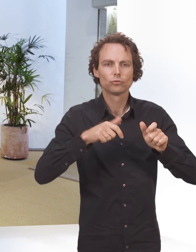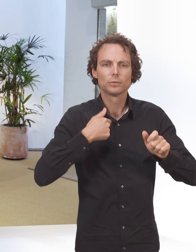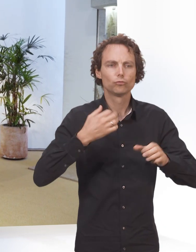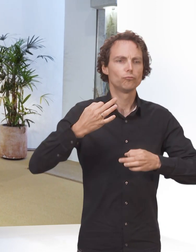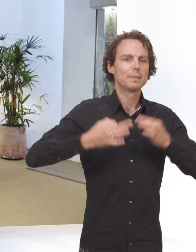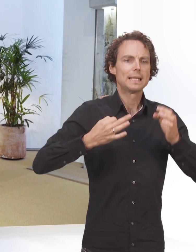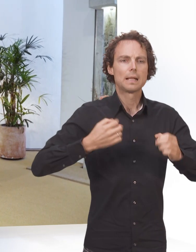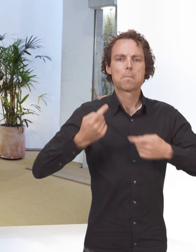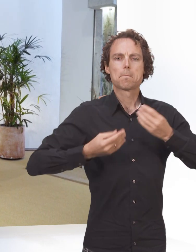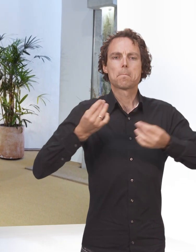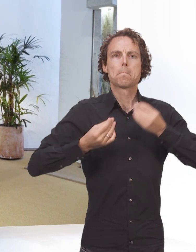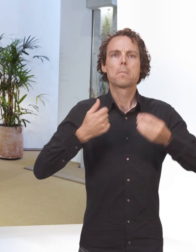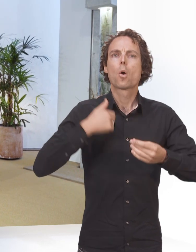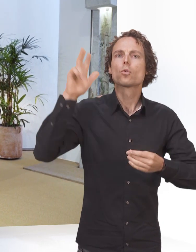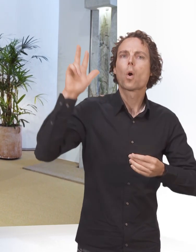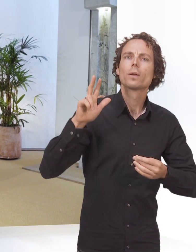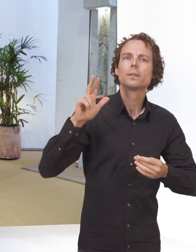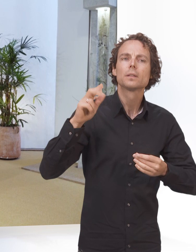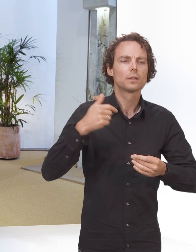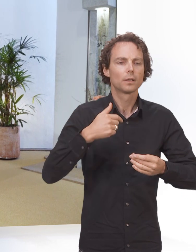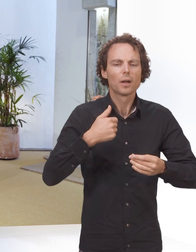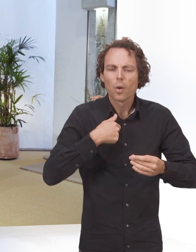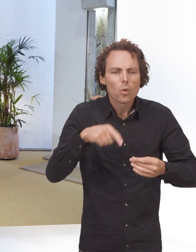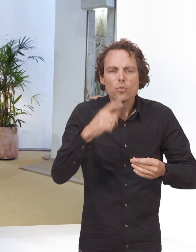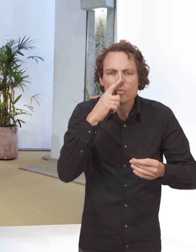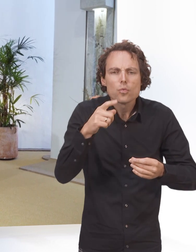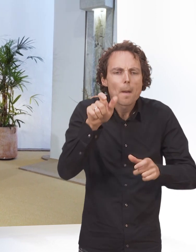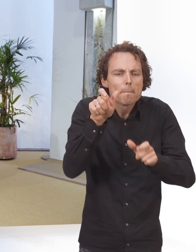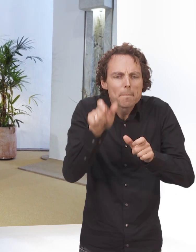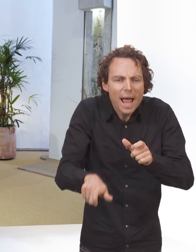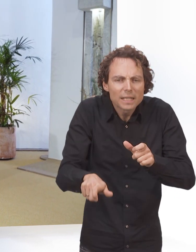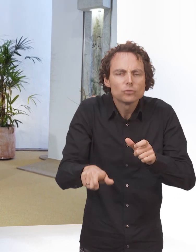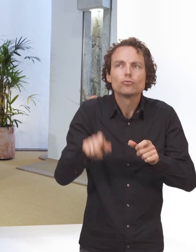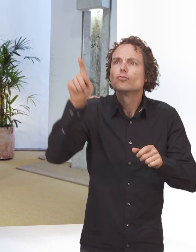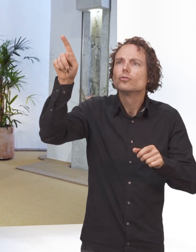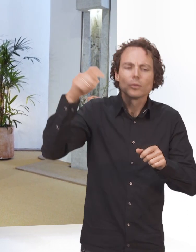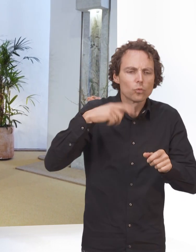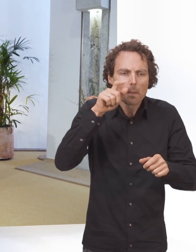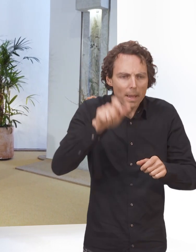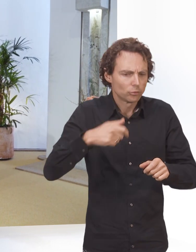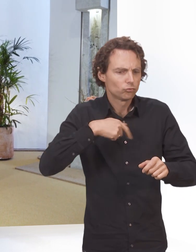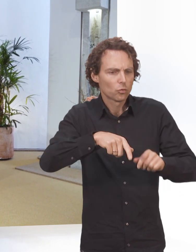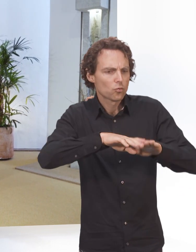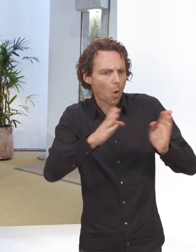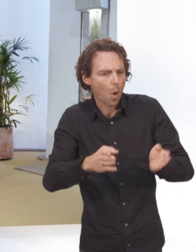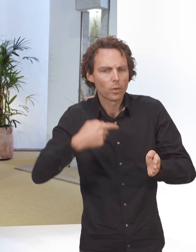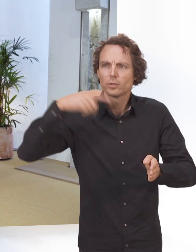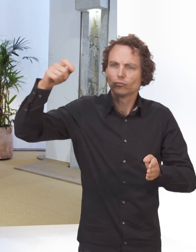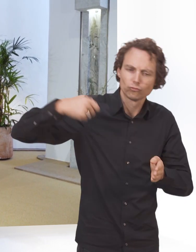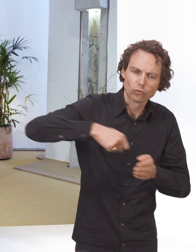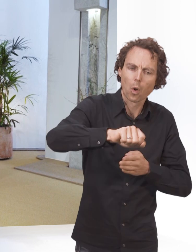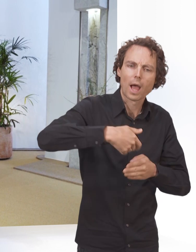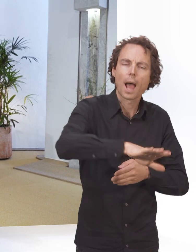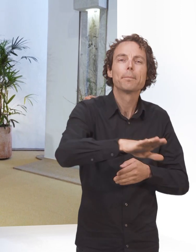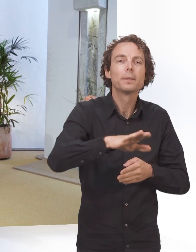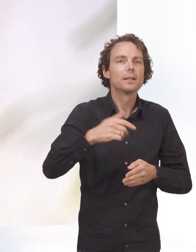Mensch spielst sie als Gott auf, obwohl du nur ein Mensch bist. Ich werde dich hinabstoßen vor deinen Thron. Und dann haben die Leute fragen mich, wie sind sie